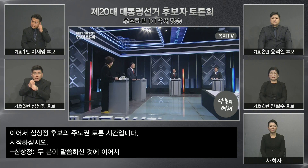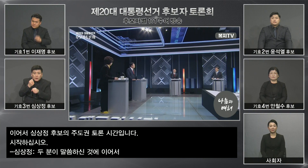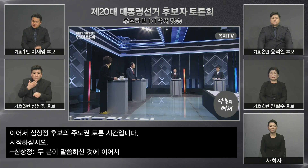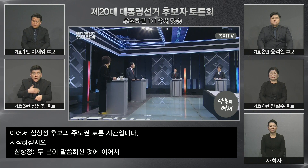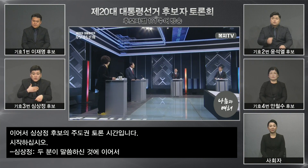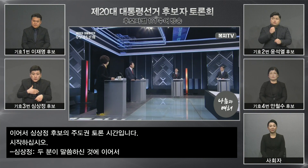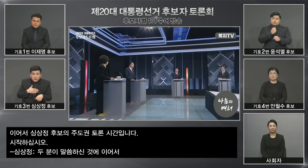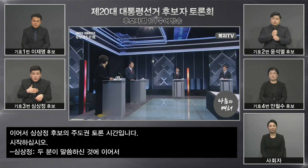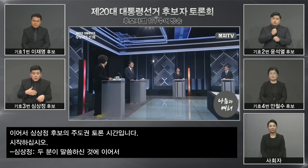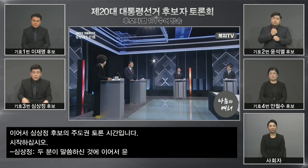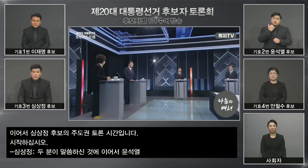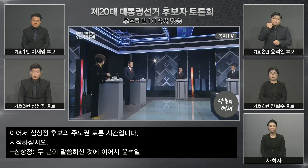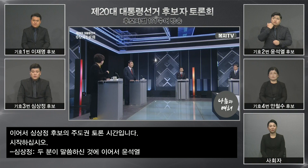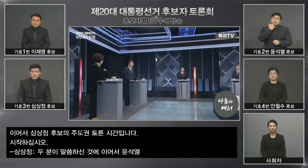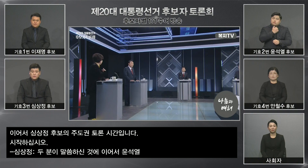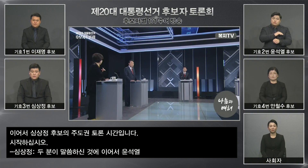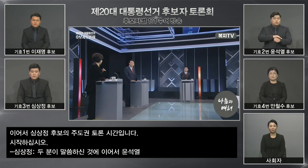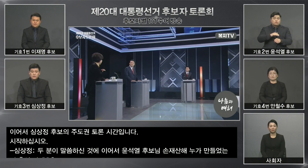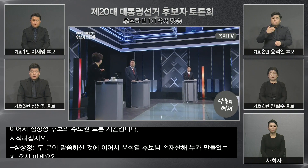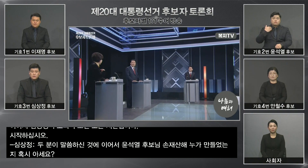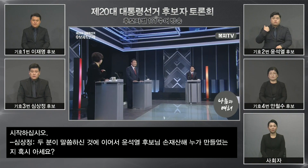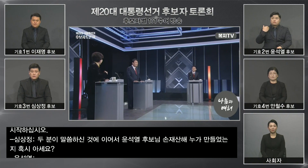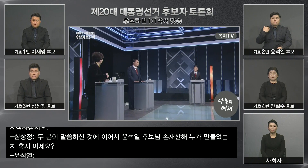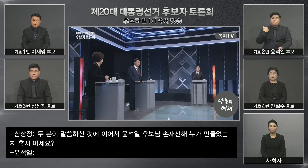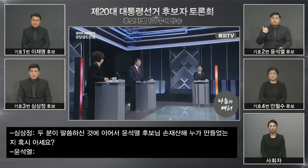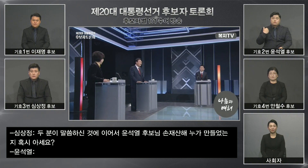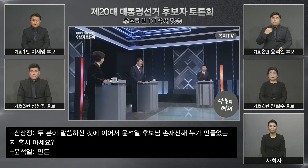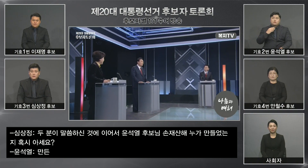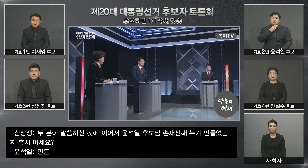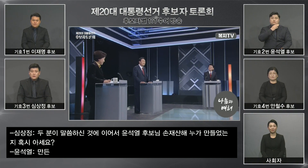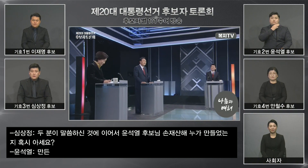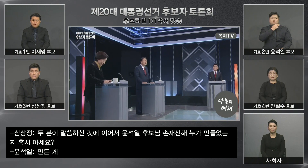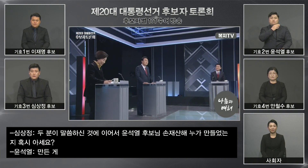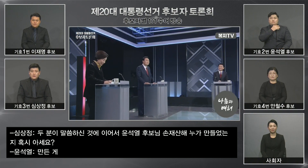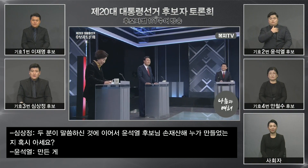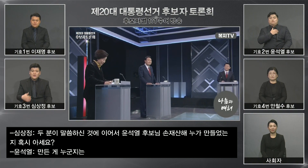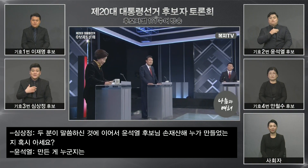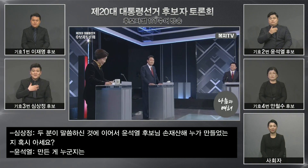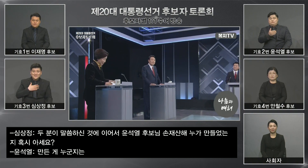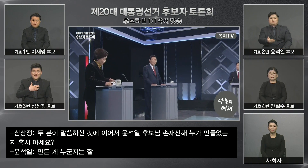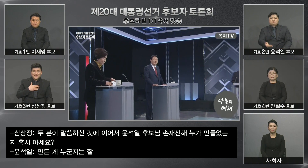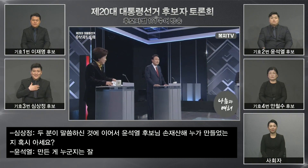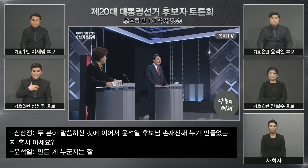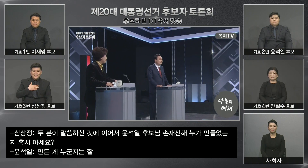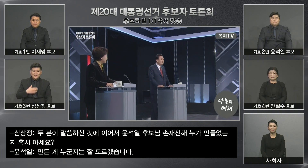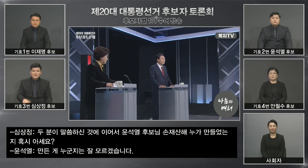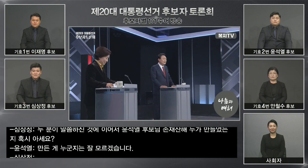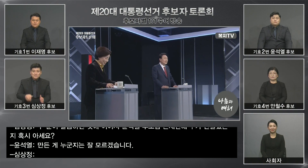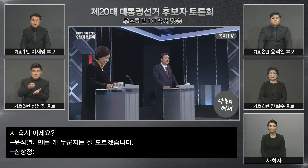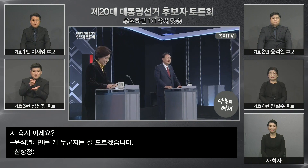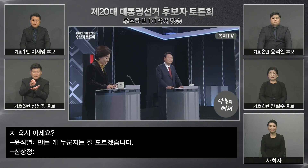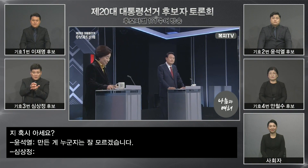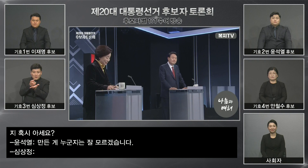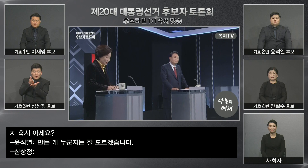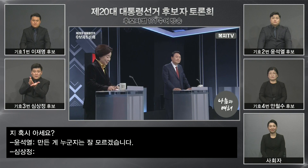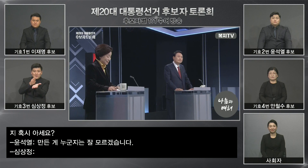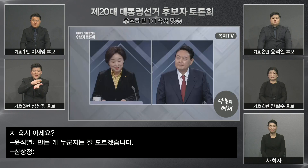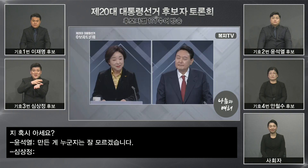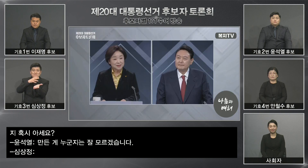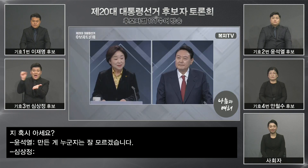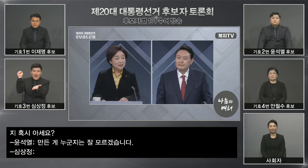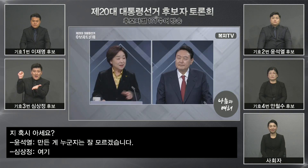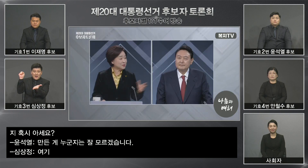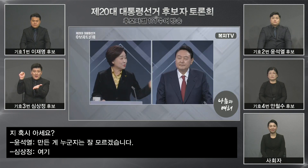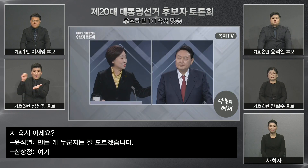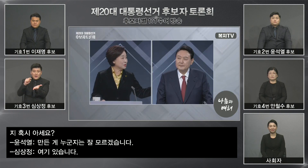만든 분이 누군지는 잘 모르겠습니다. 여기 있습니다. 아, 그러십니까? 아이고. 제가 법안 만들어서 네. 통과된 겁니다.